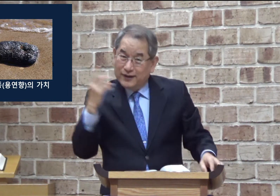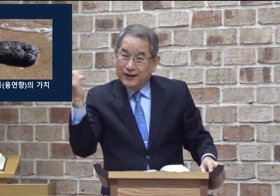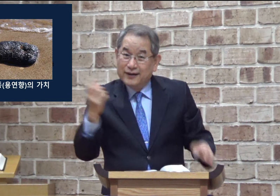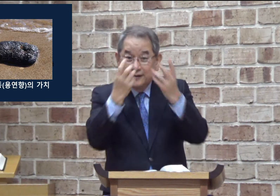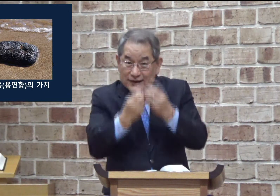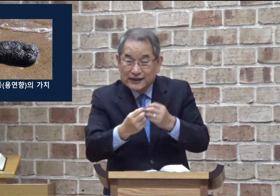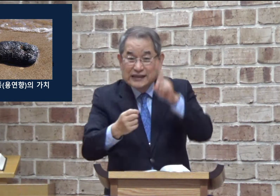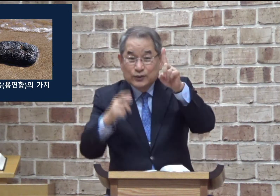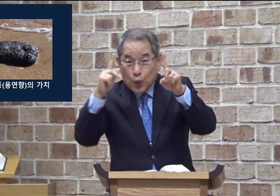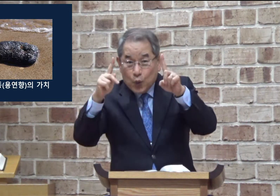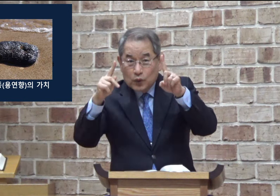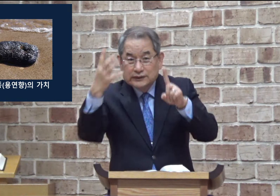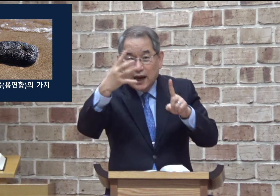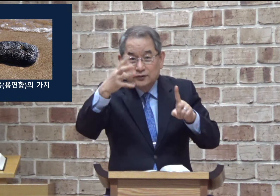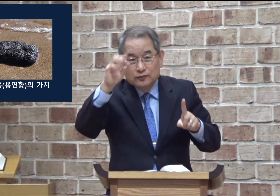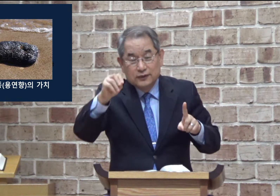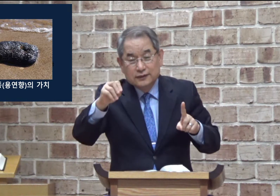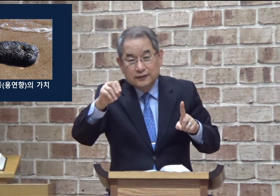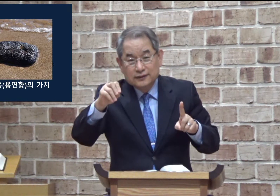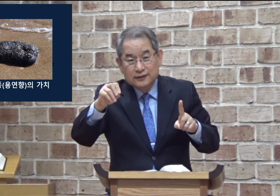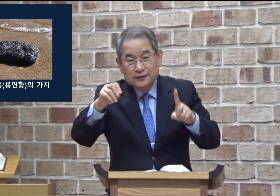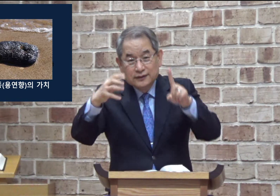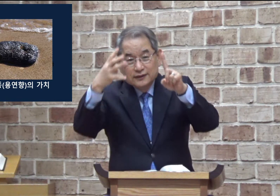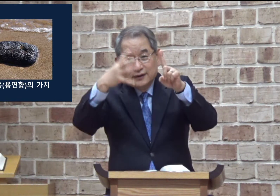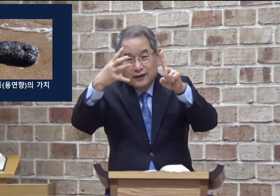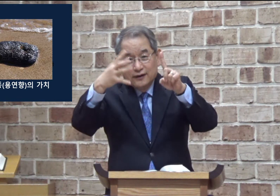1kg에 4천만 원이라고 합니다. 10kg면